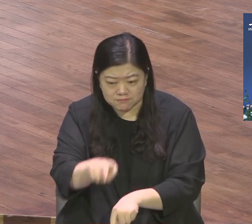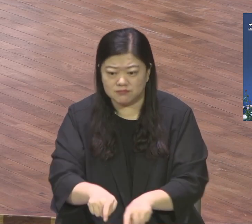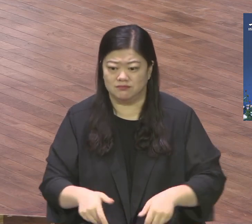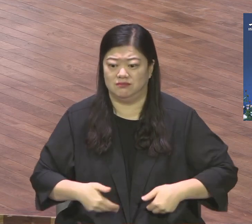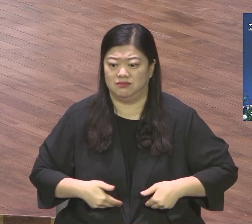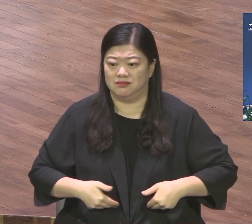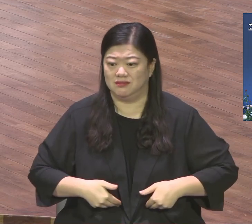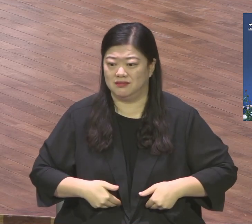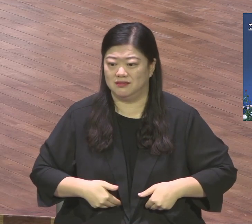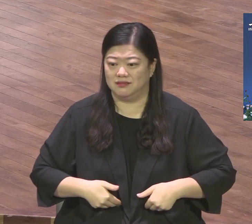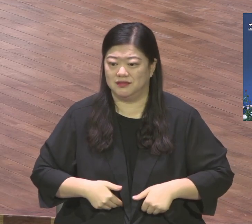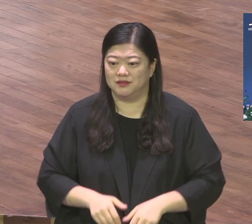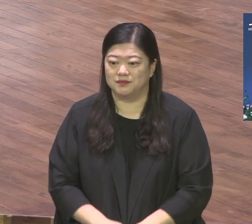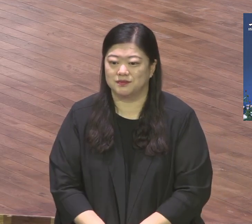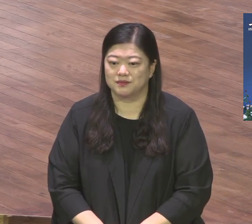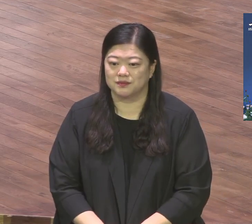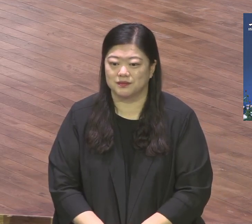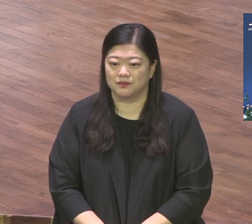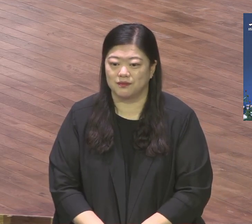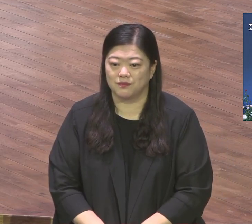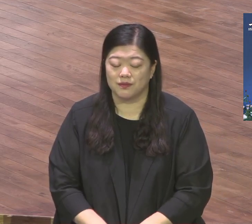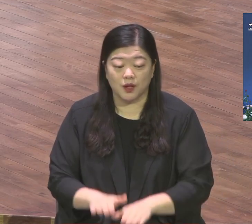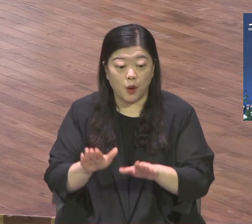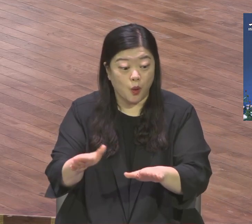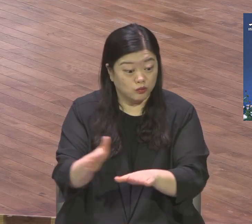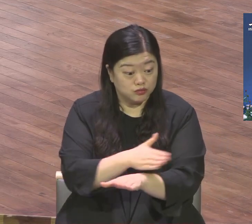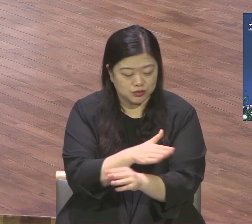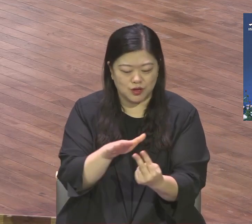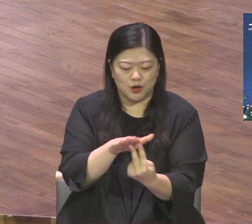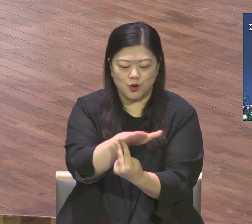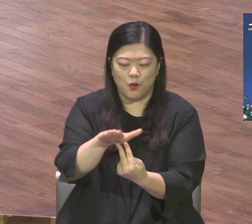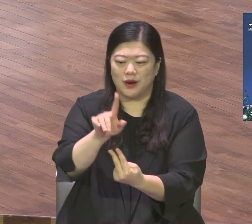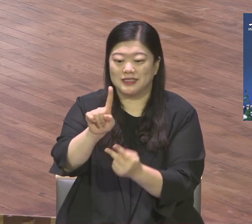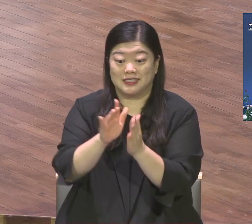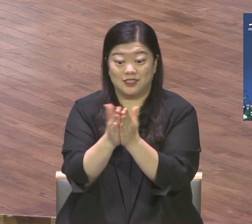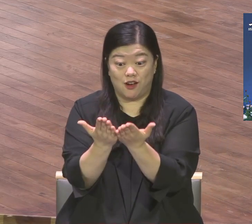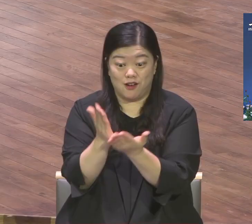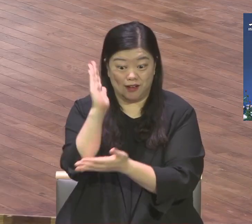영계 모든 성도도 오늘부터 시작되는 요한일서 말씀을 통해서 교회가